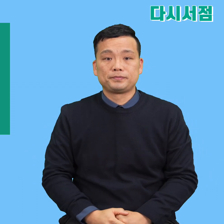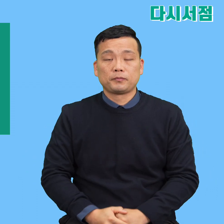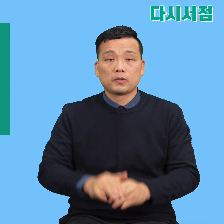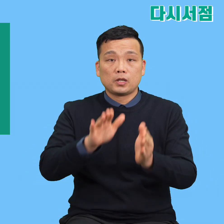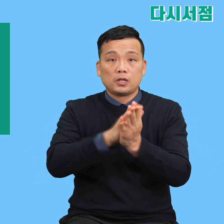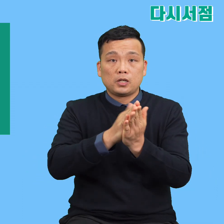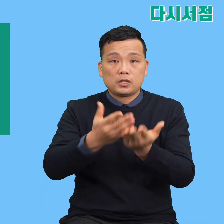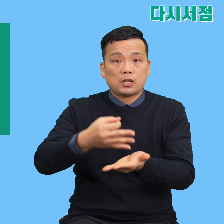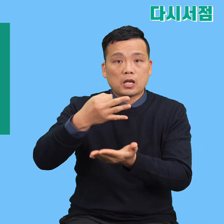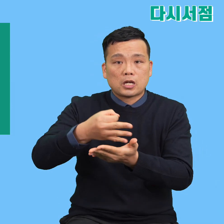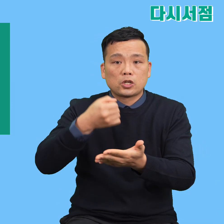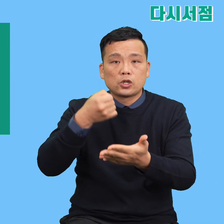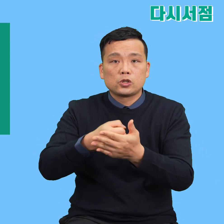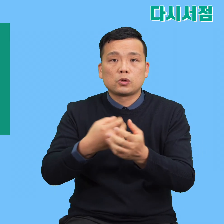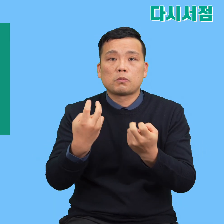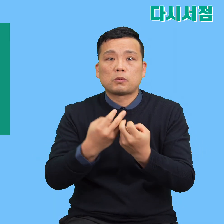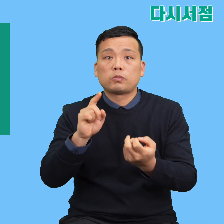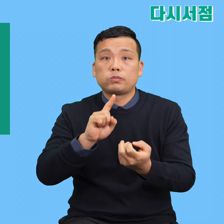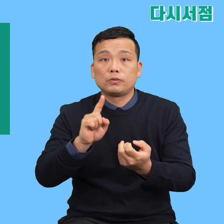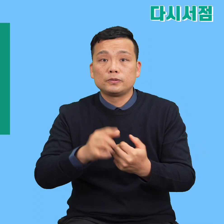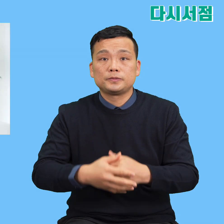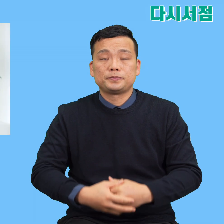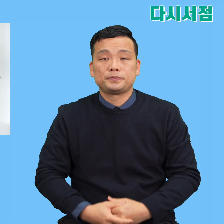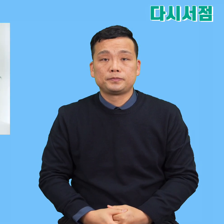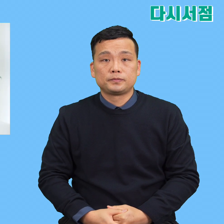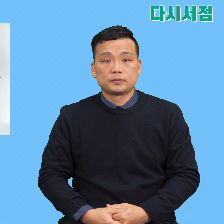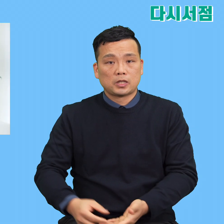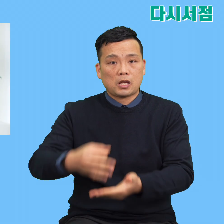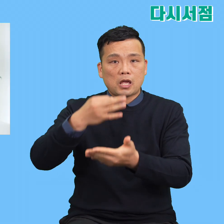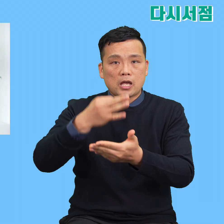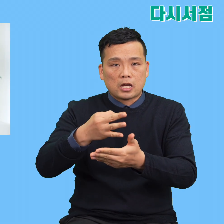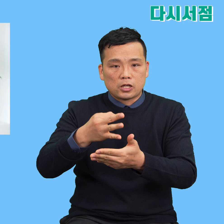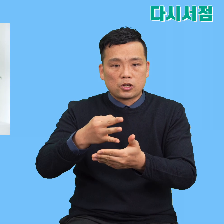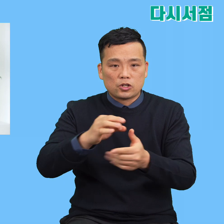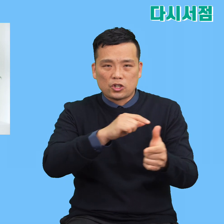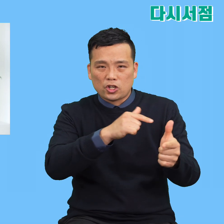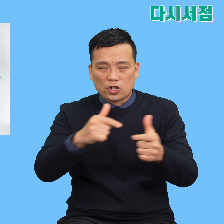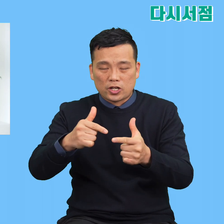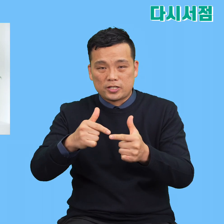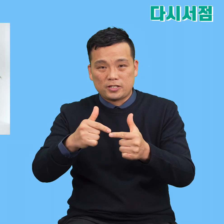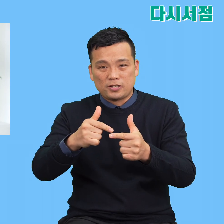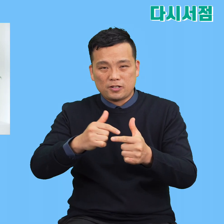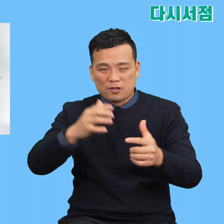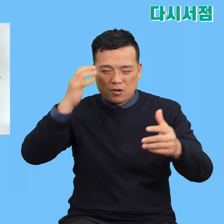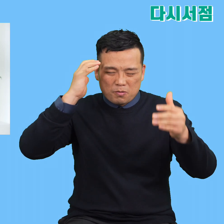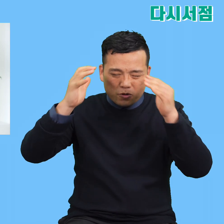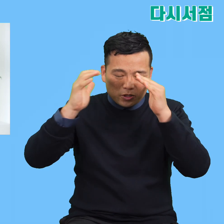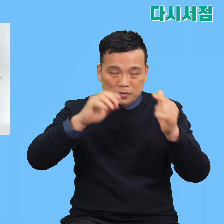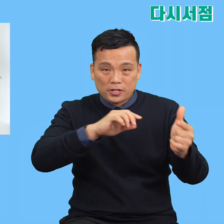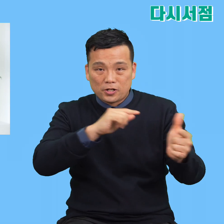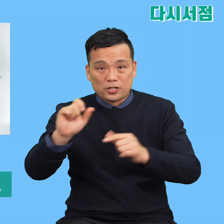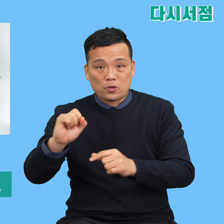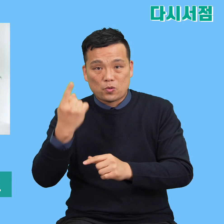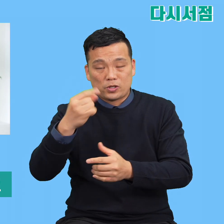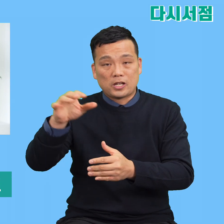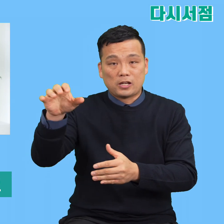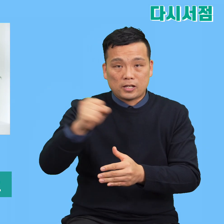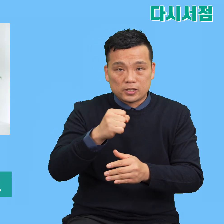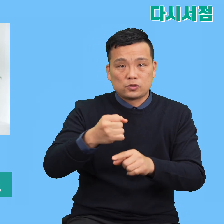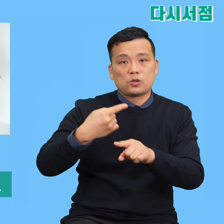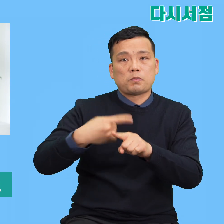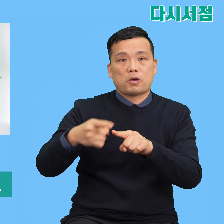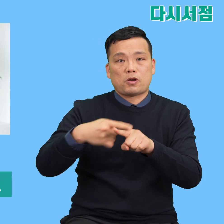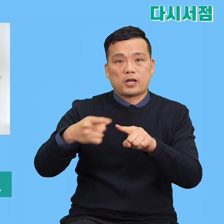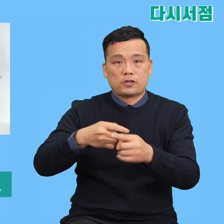도서 가격은 어떻게 정해지나요? 가격은 굉장히 복잡한 여러 가지 요인들을